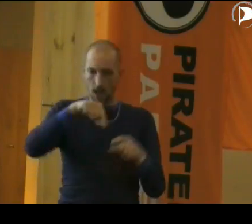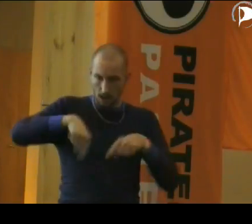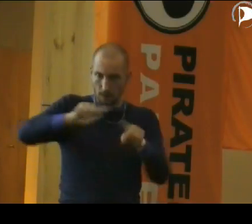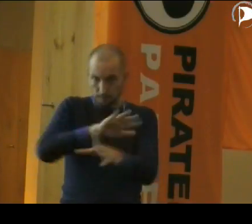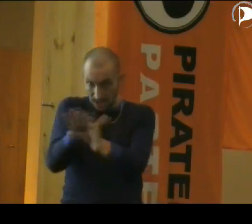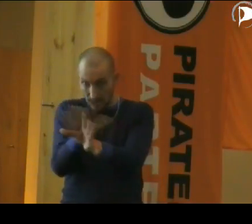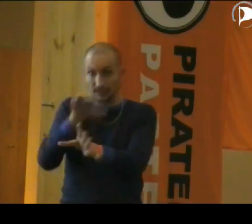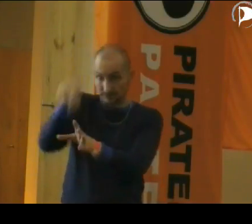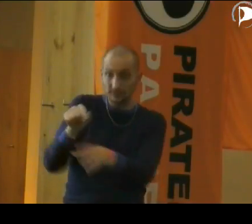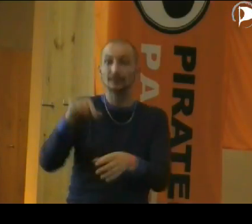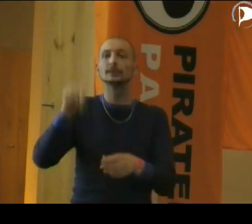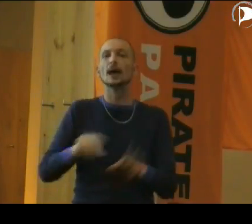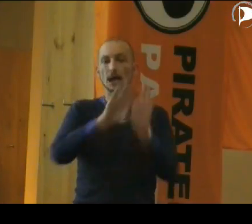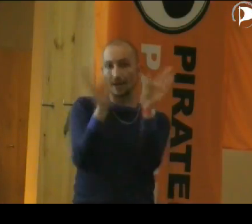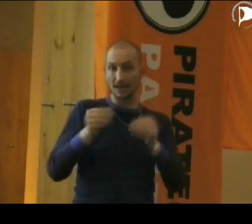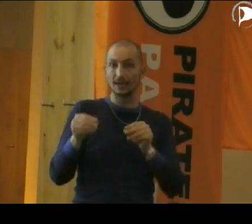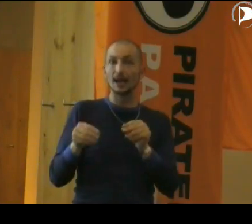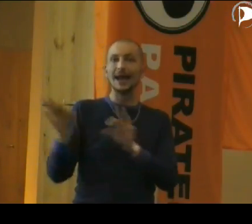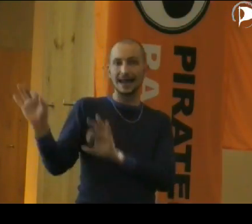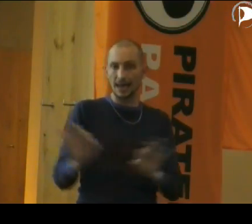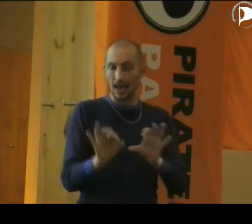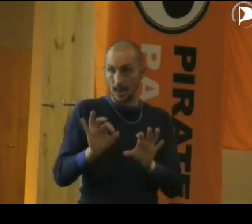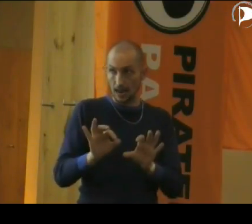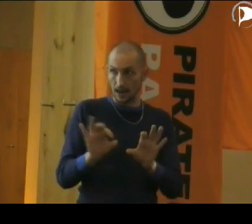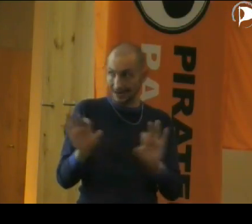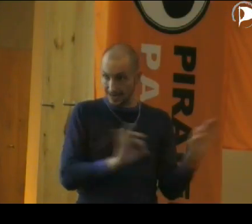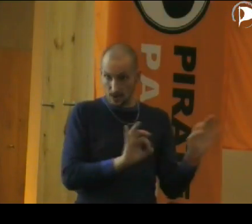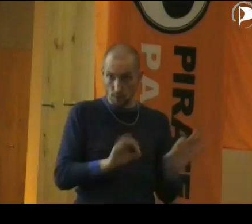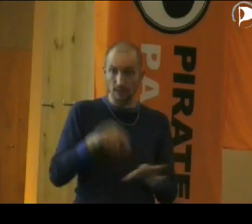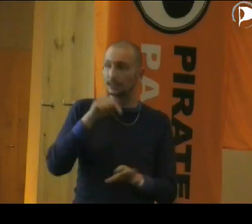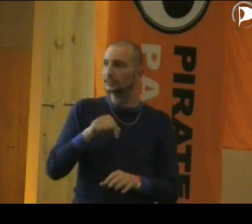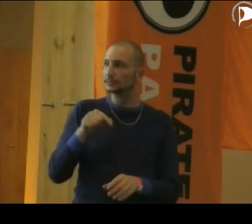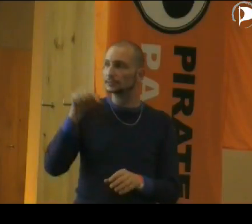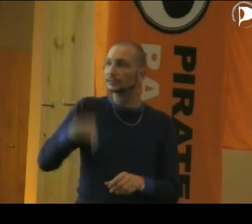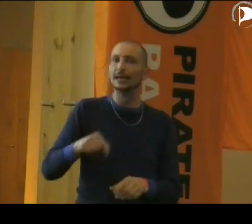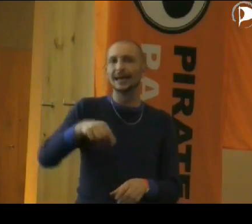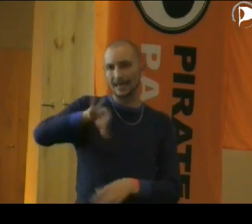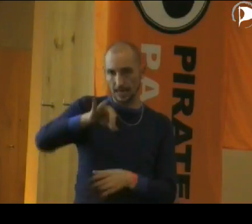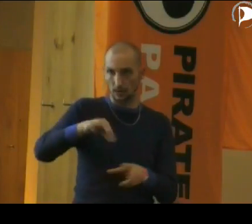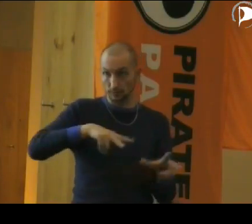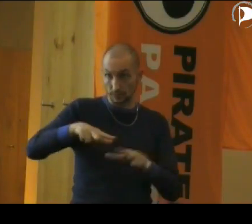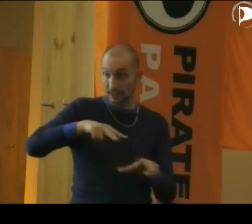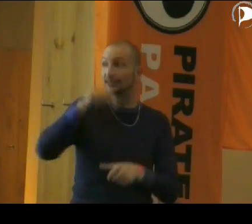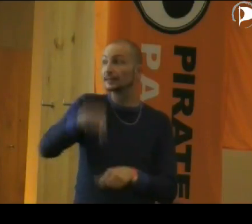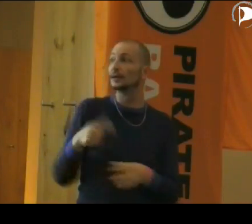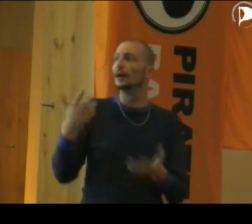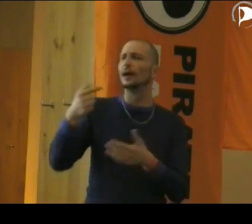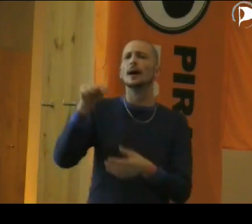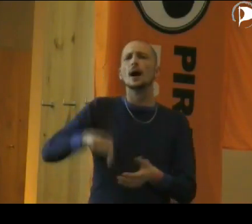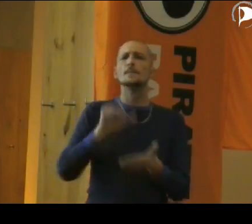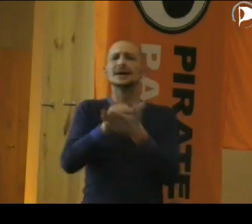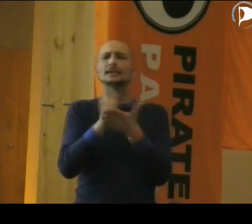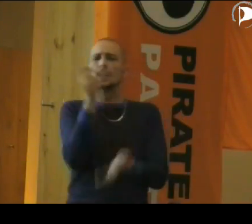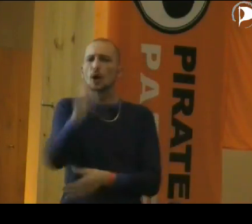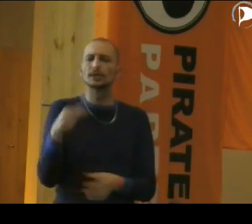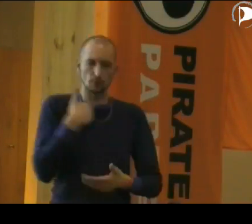fast der gesamten regierungsbezirk karlsruhe damit rein gebracht und ich weiß deshalb dass journalisten das gute was sie wollen ja